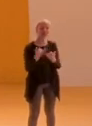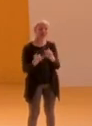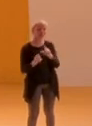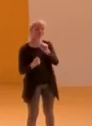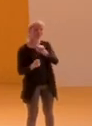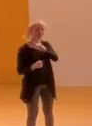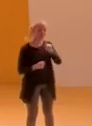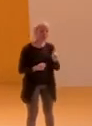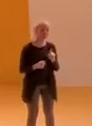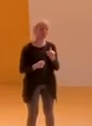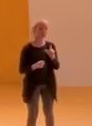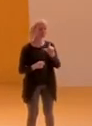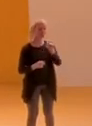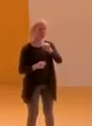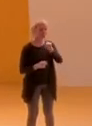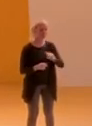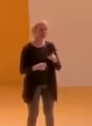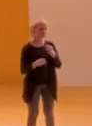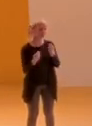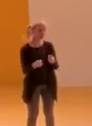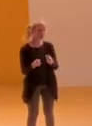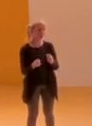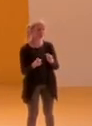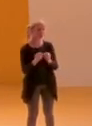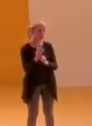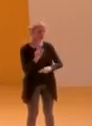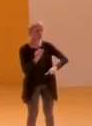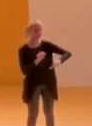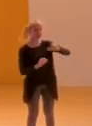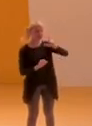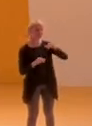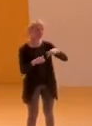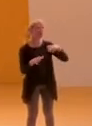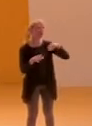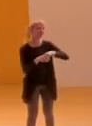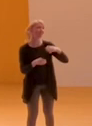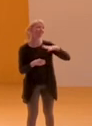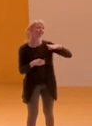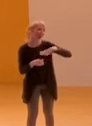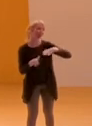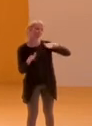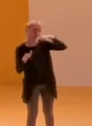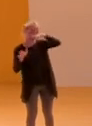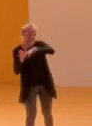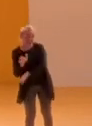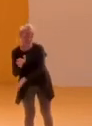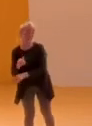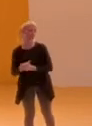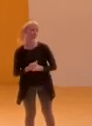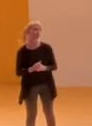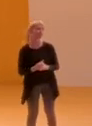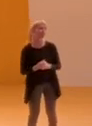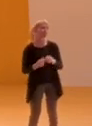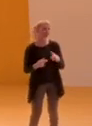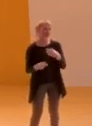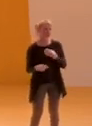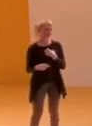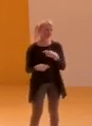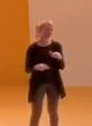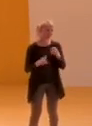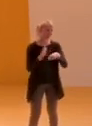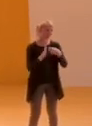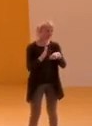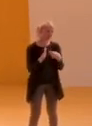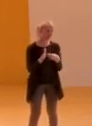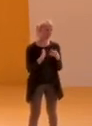znacząco przyrasta to jego wartość zaczyna się zdecydowanie zmniejszać Żeby było śmiesznie w tym filmie To jest